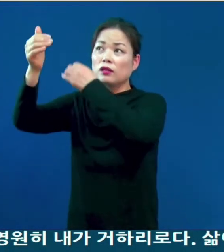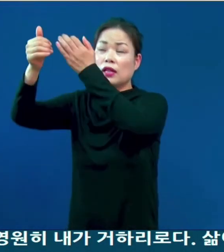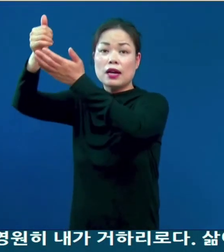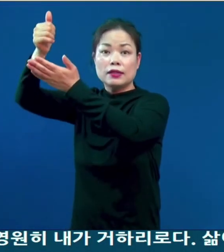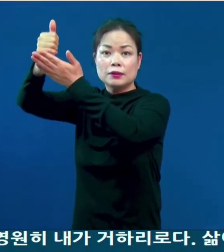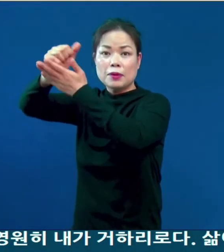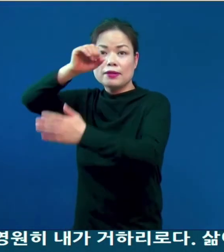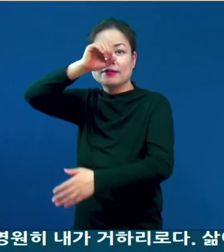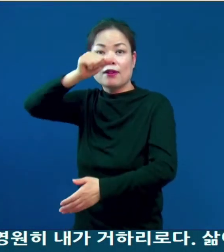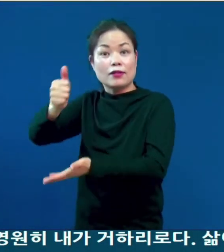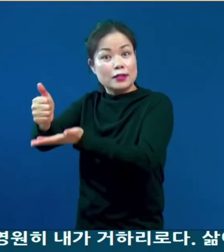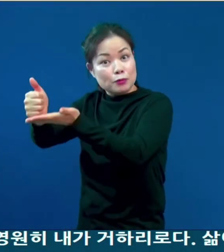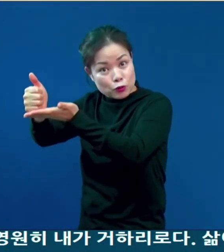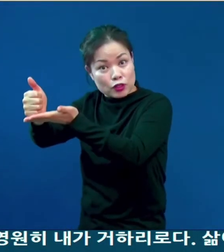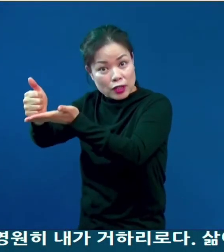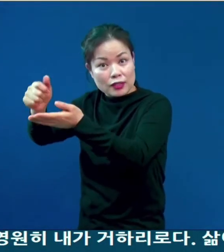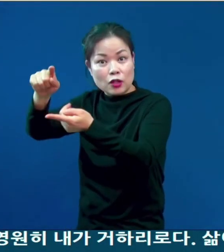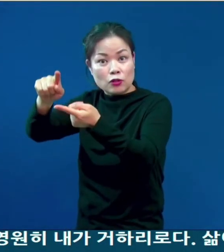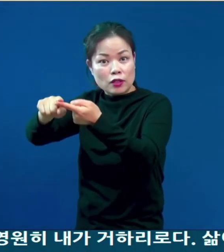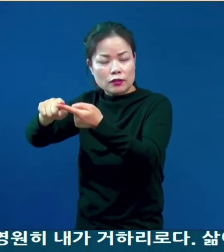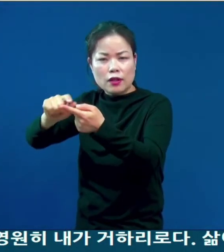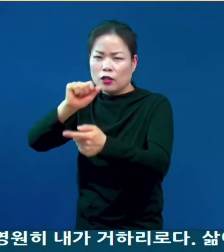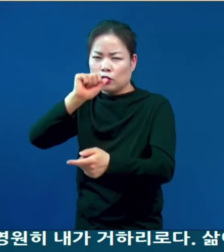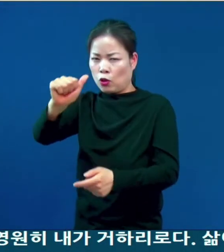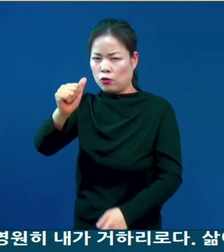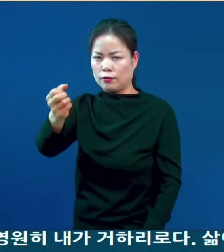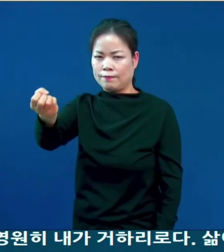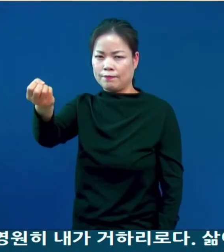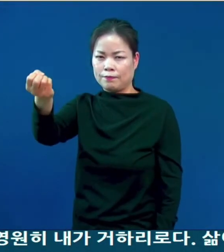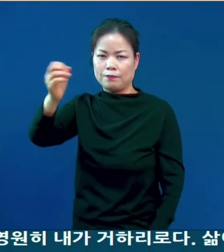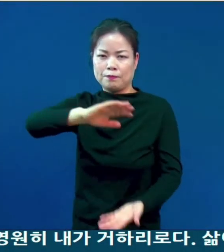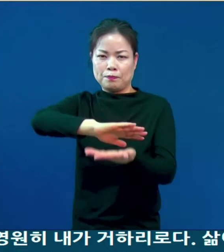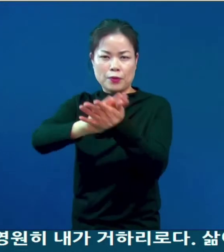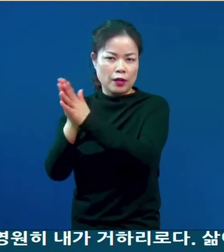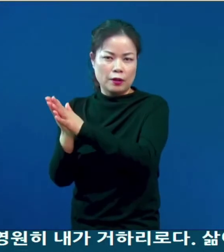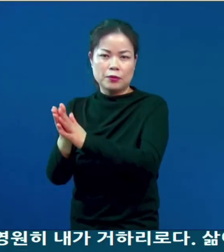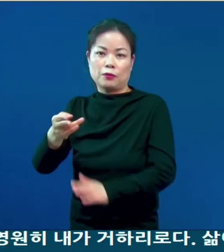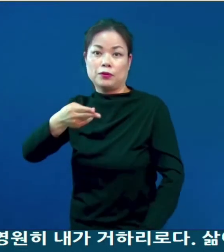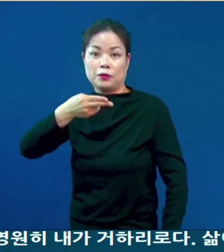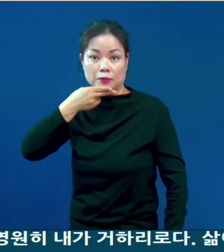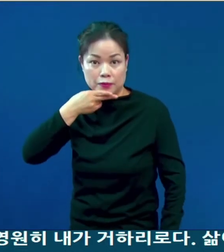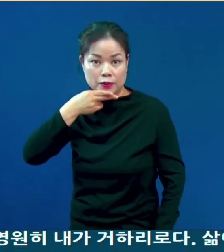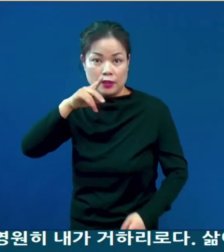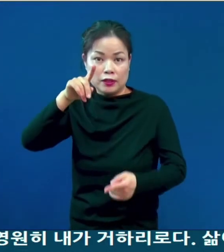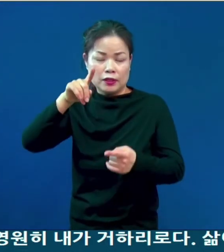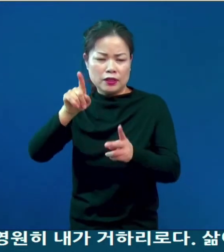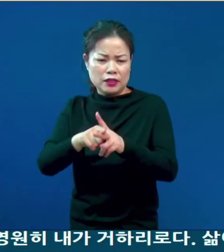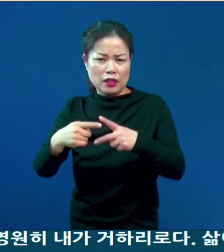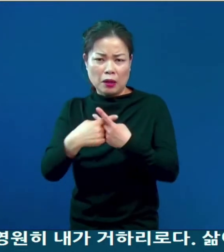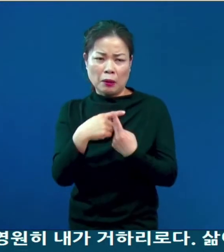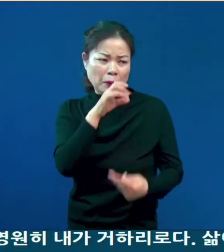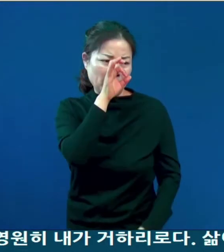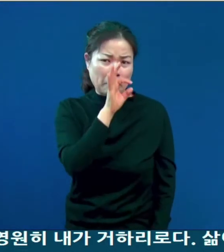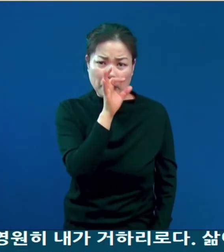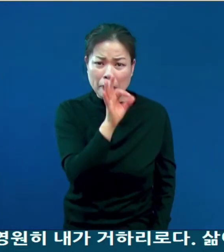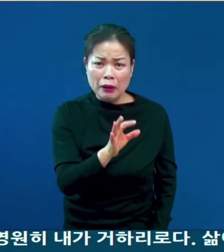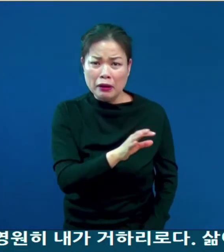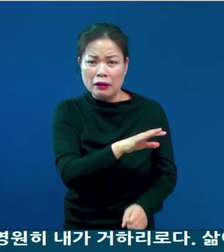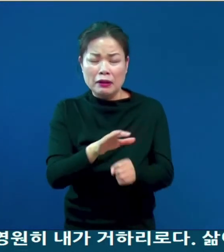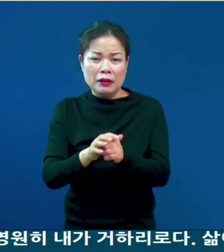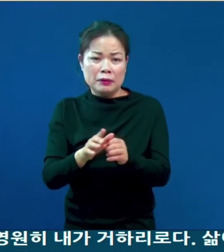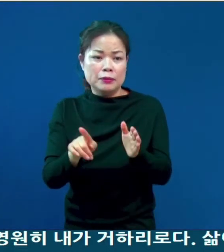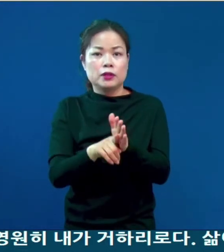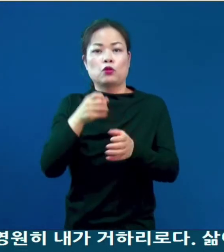하나님이 선하신 분이시라고 하는 사실은 결코 변하지 않습니다. 이해되지 않는 순간에라도